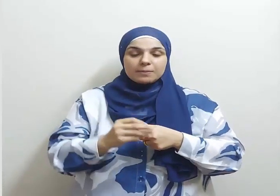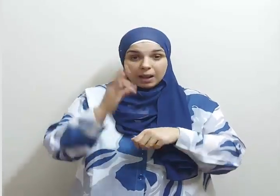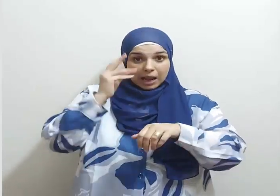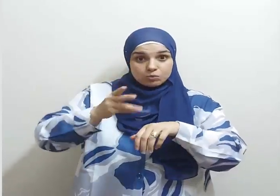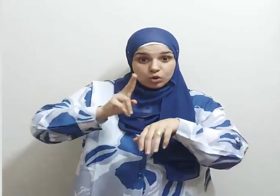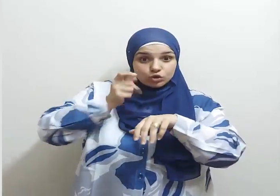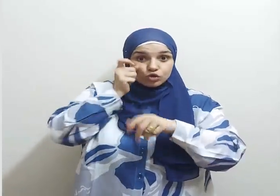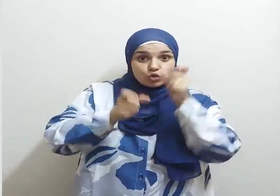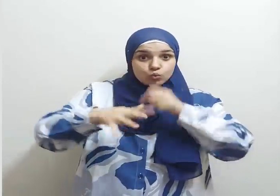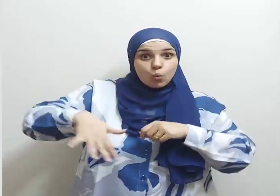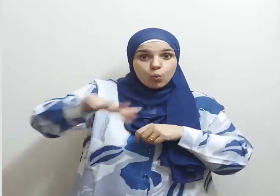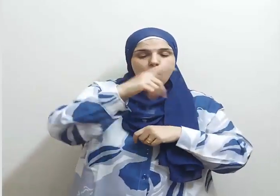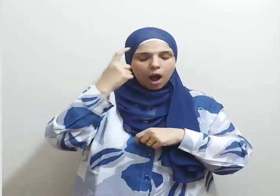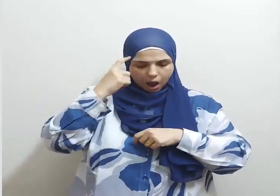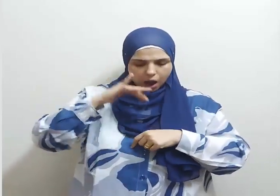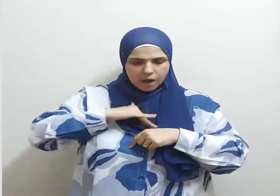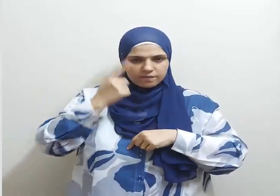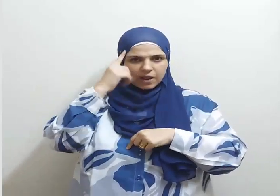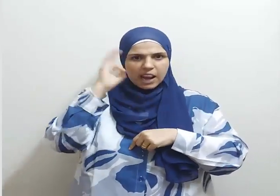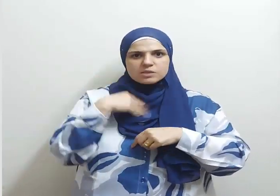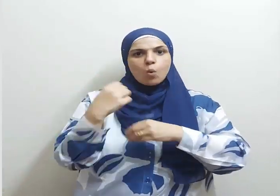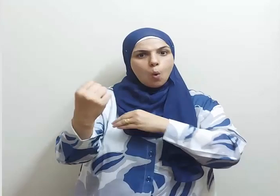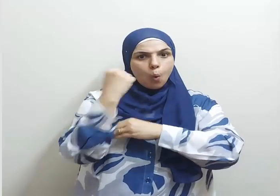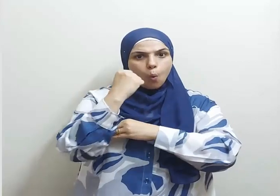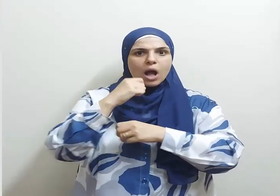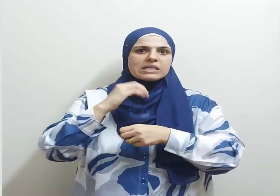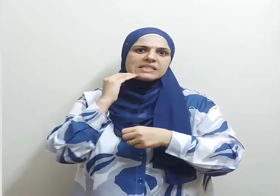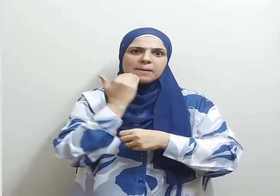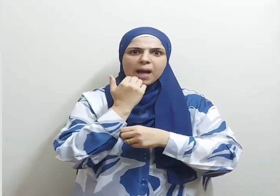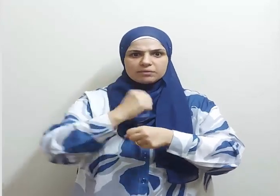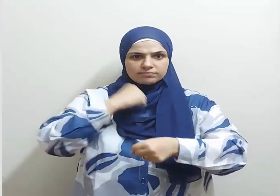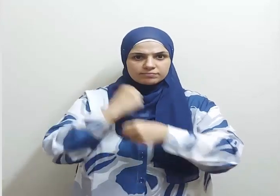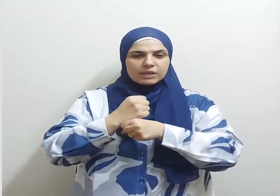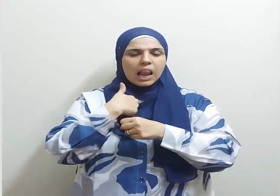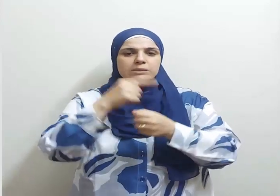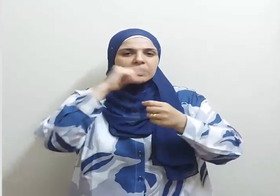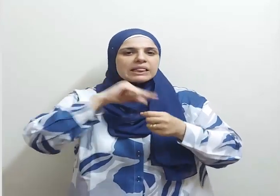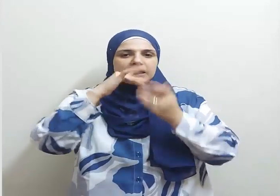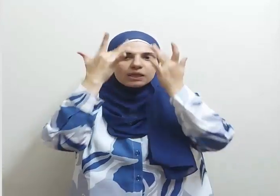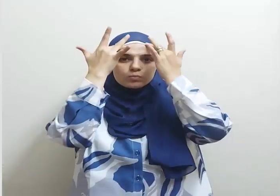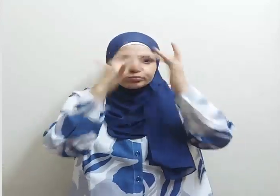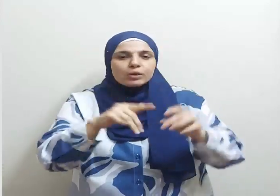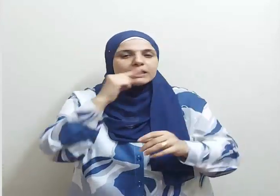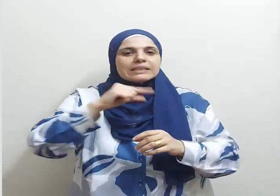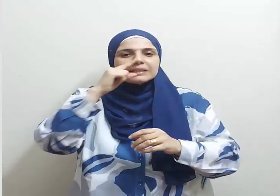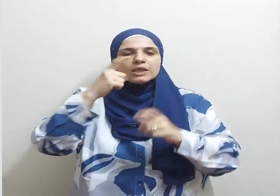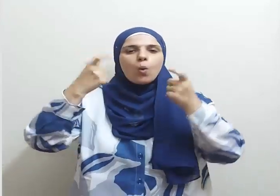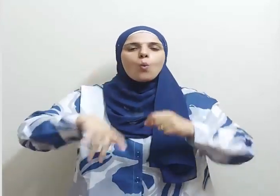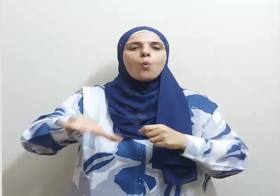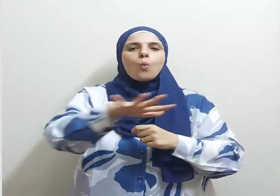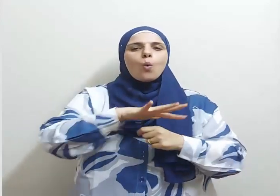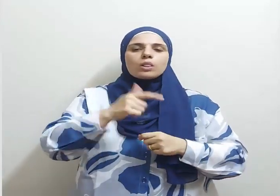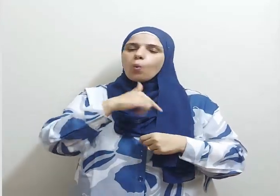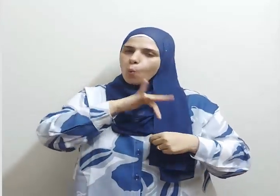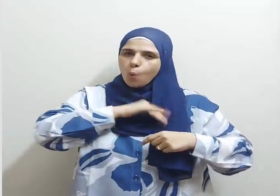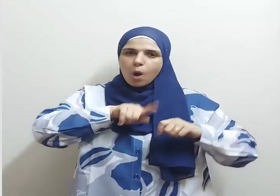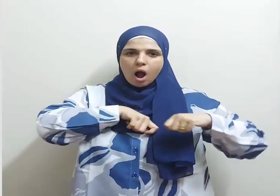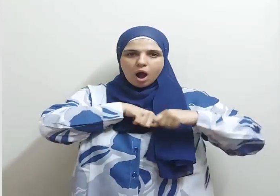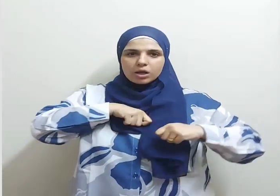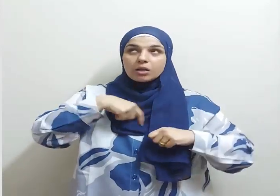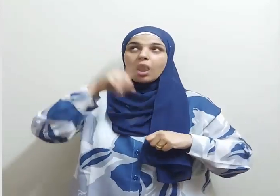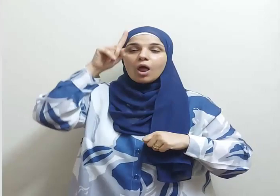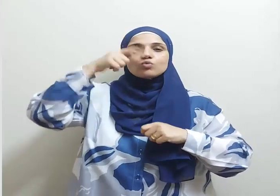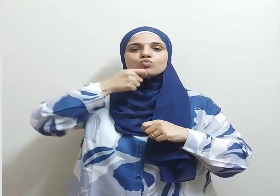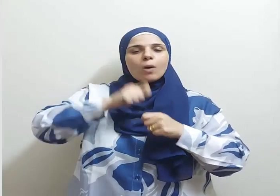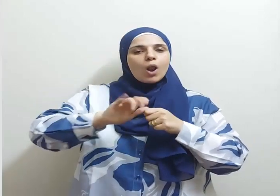دائما ان نوطن انفسنا على القوه والثبات والعطاء لديننا ووطننا واثقين في فضل الله عز وجل